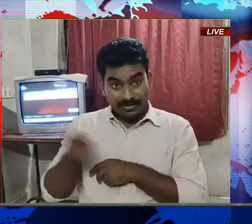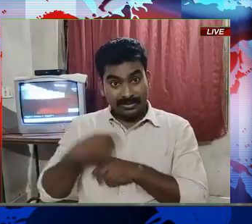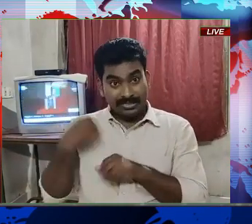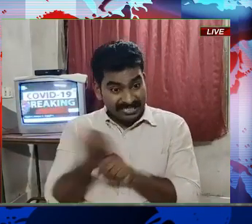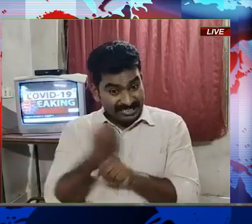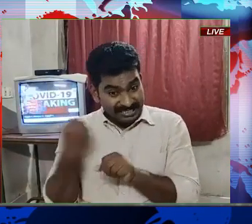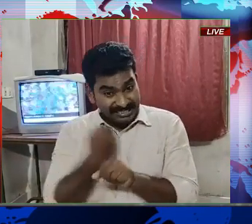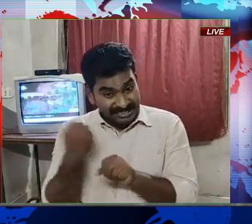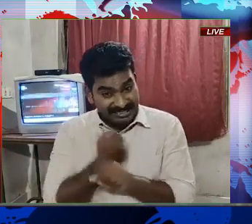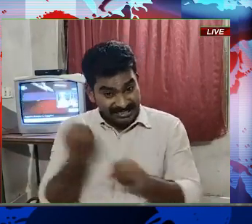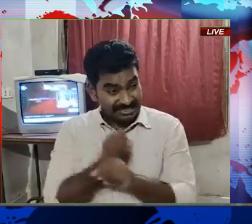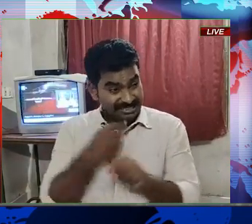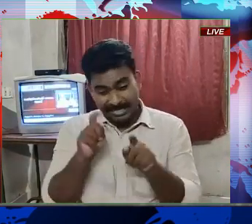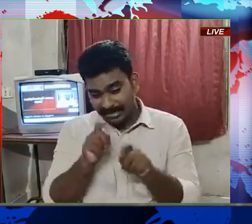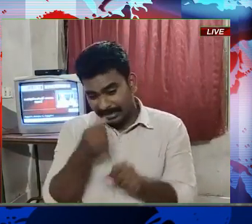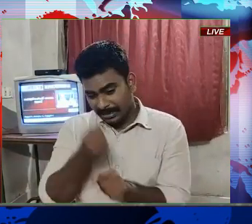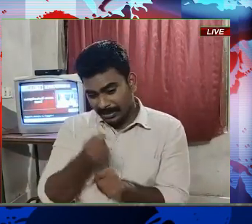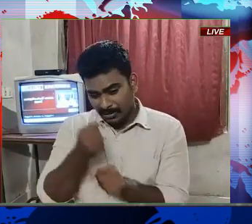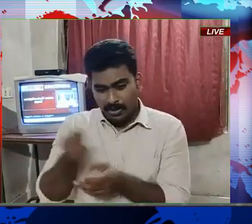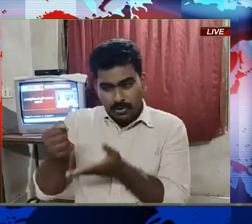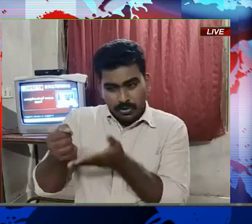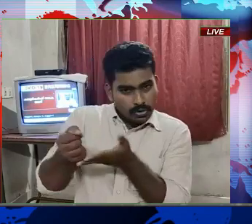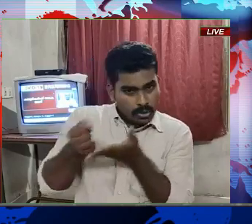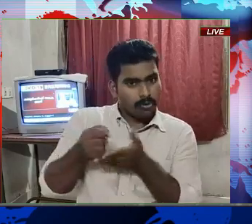ഇമെയിലിൽ അറിയിച്ചിട്ടുമുണ്ട്.